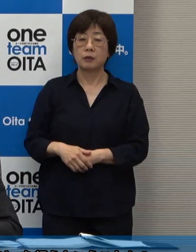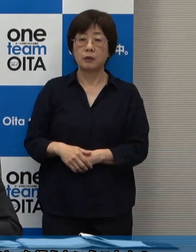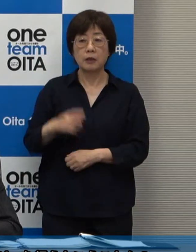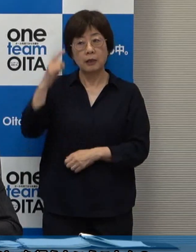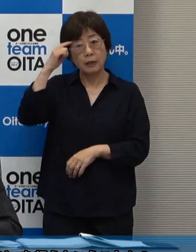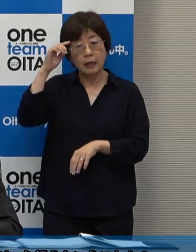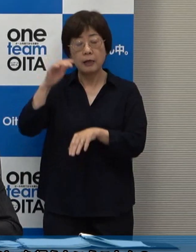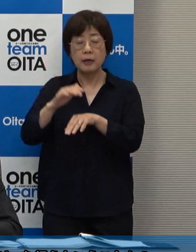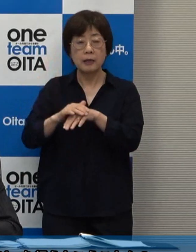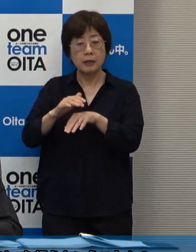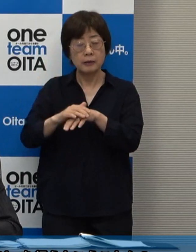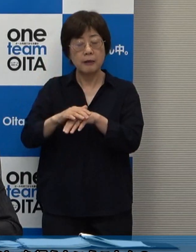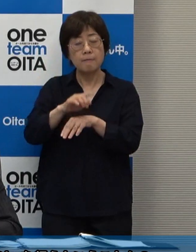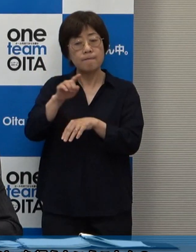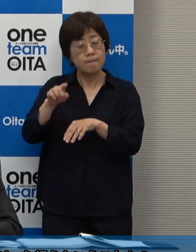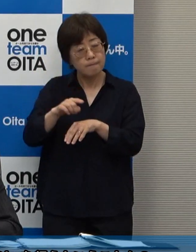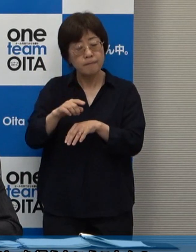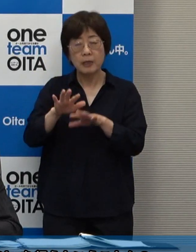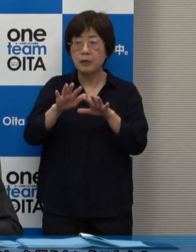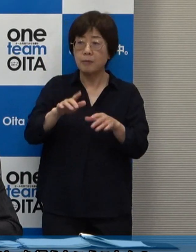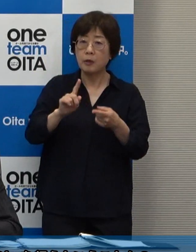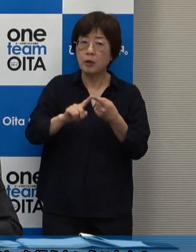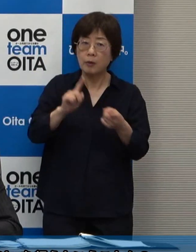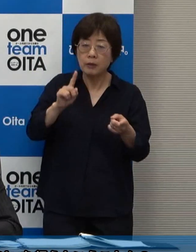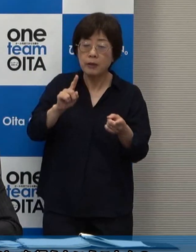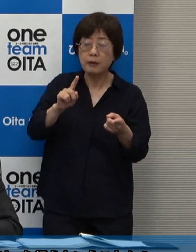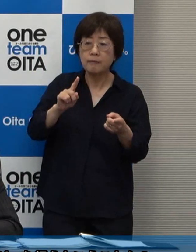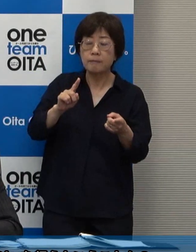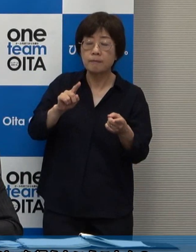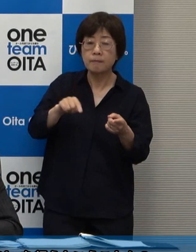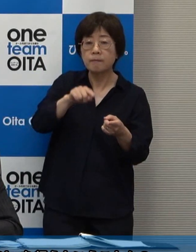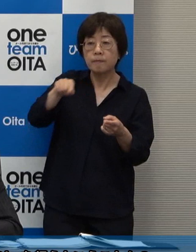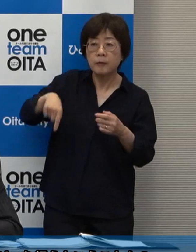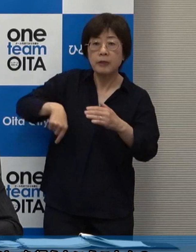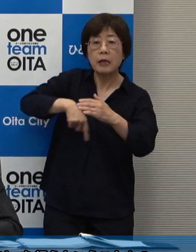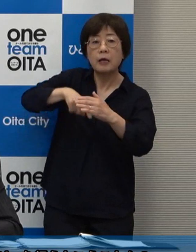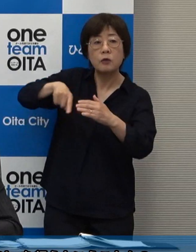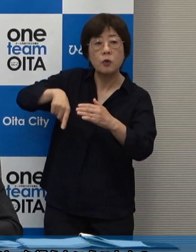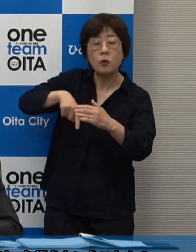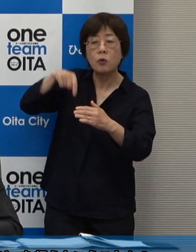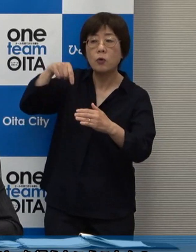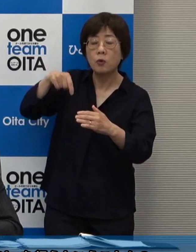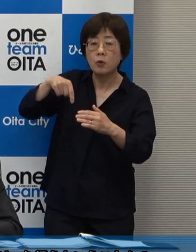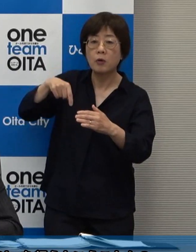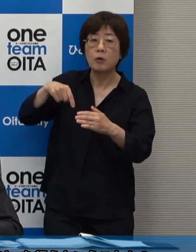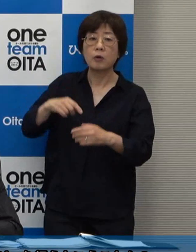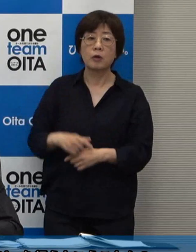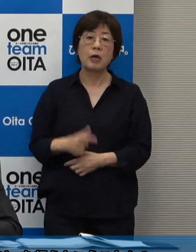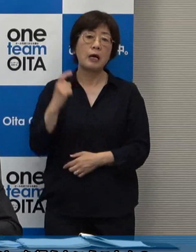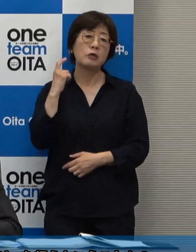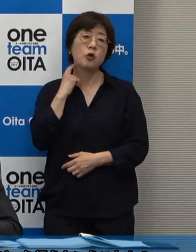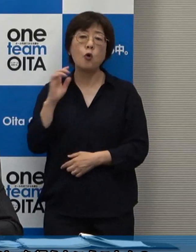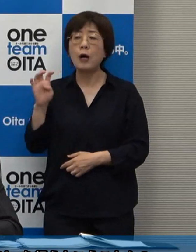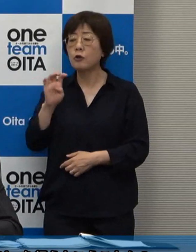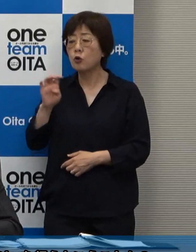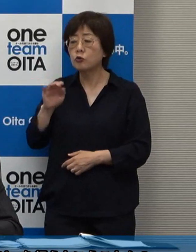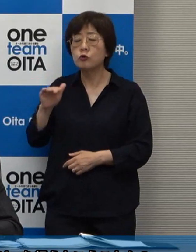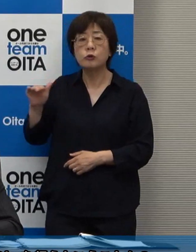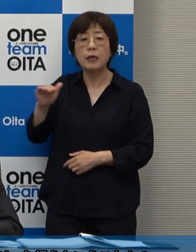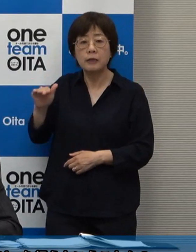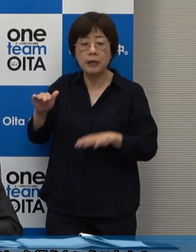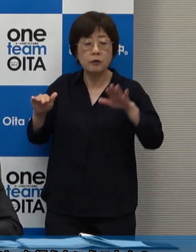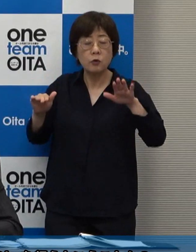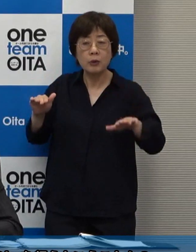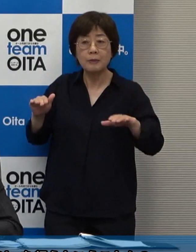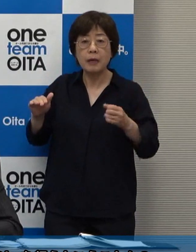考えなきゃいけないことをですね、考える内容が昭和 40年代と今ではまるで